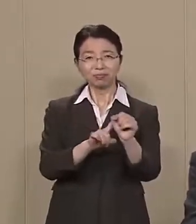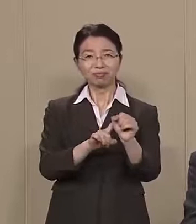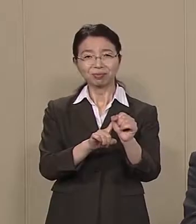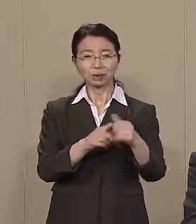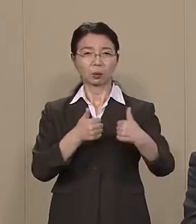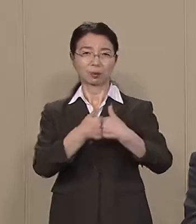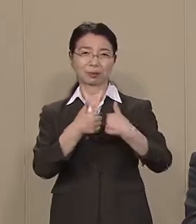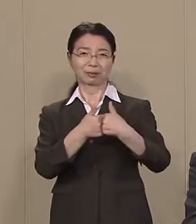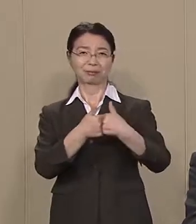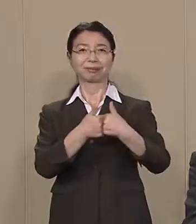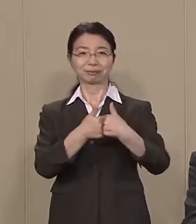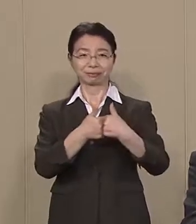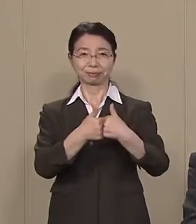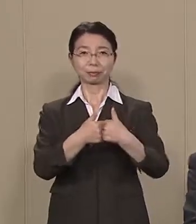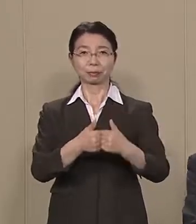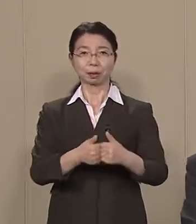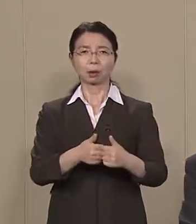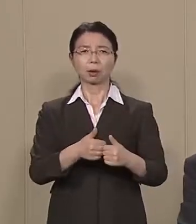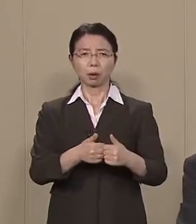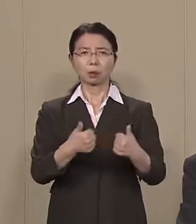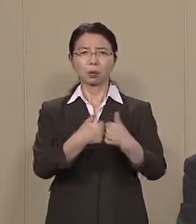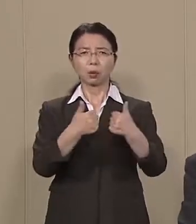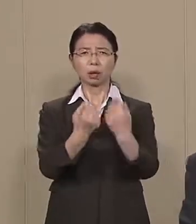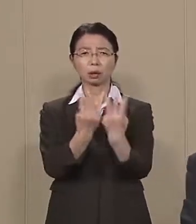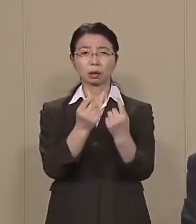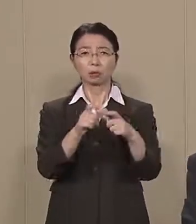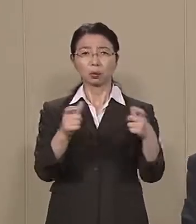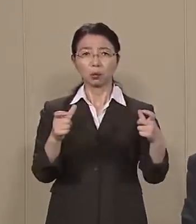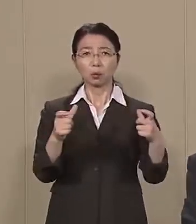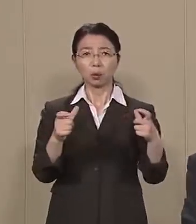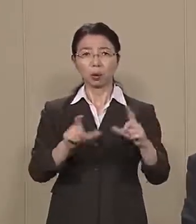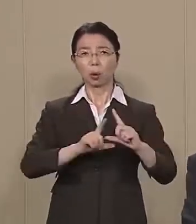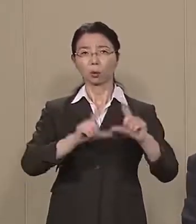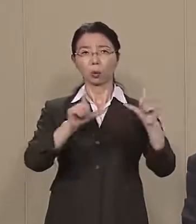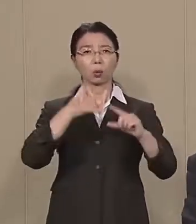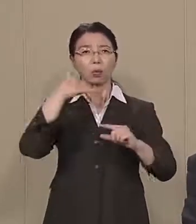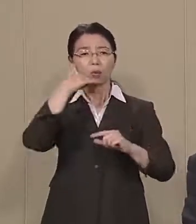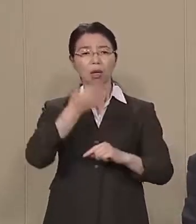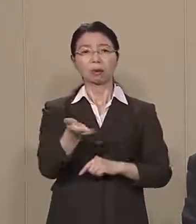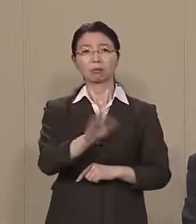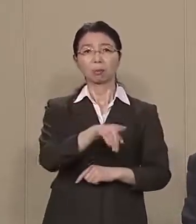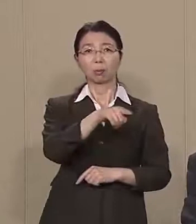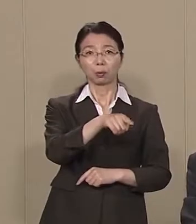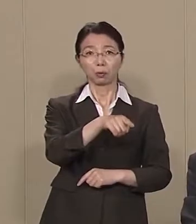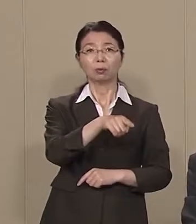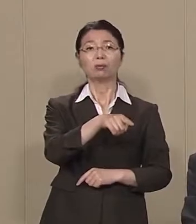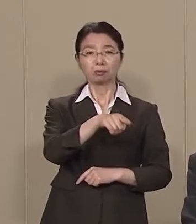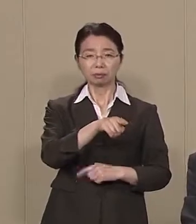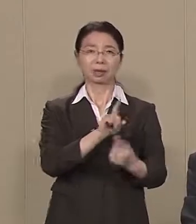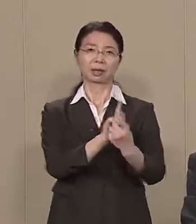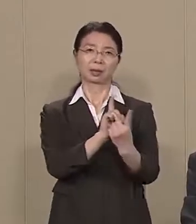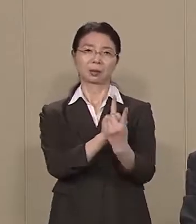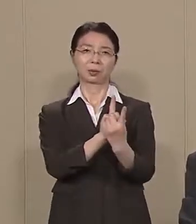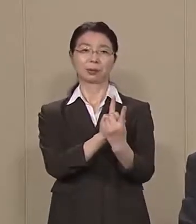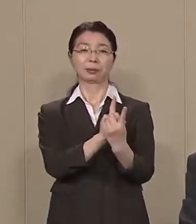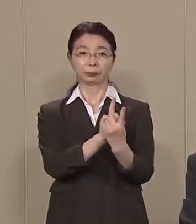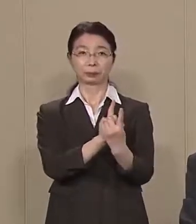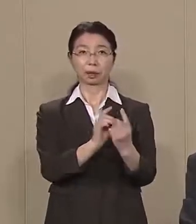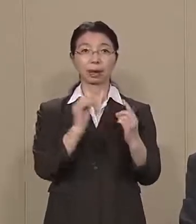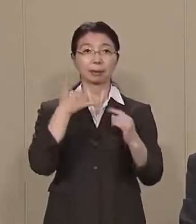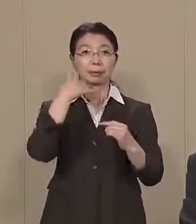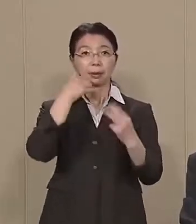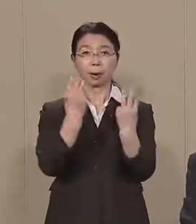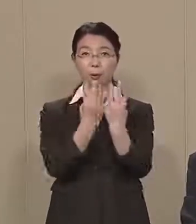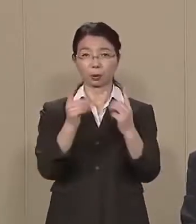応えております相談があまりにも多いので東京にコールセンターを設けて対応しています電話